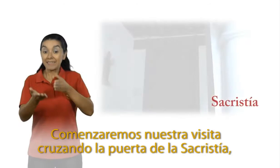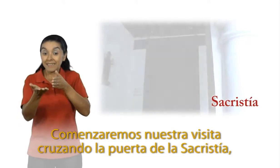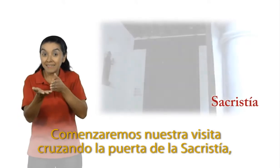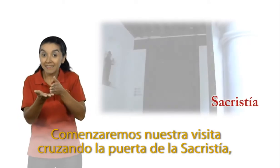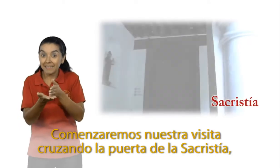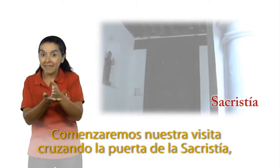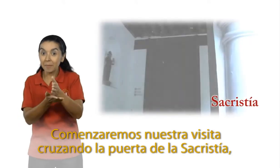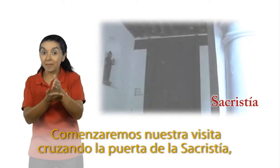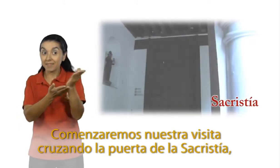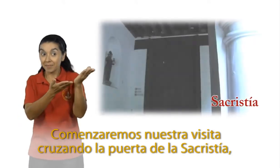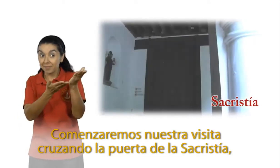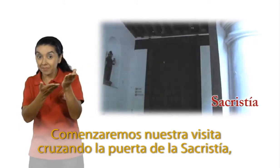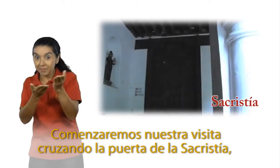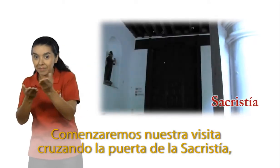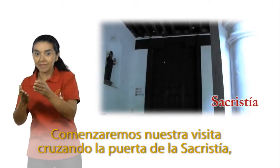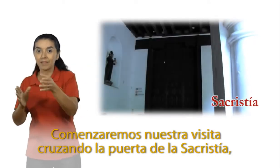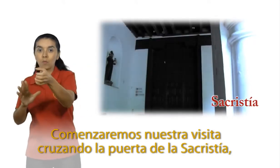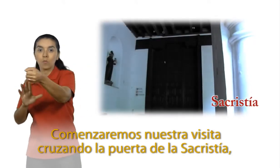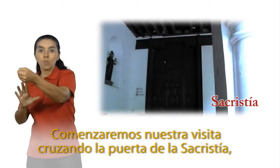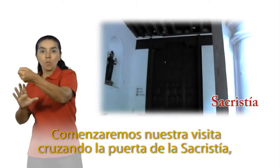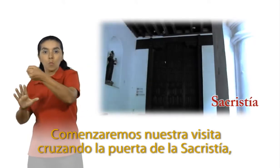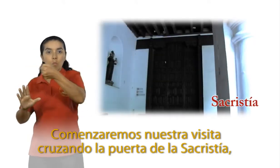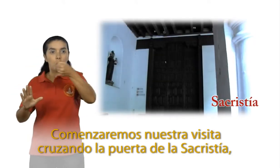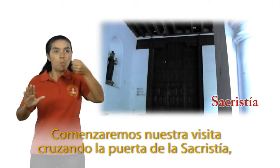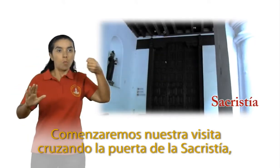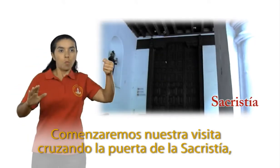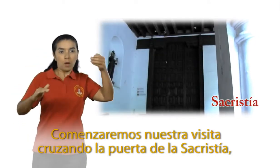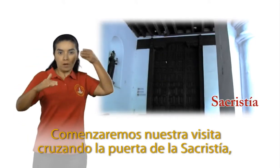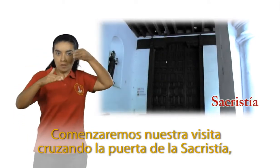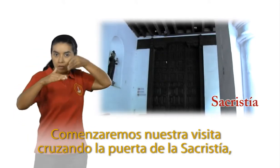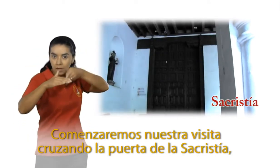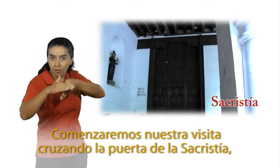Comenzaremos nuestra visita cruzando la Puerta de la Sacristía.